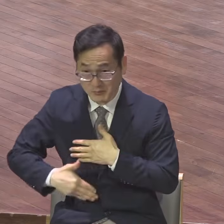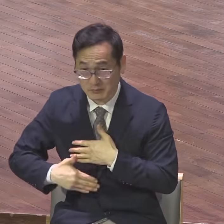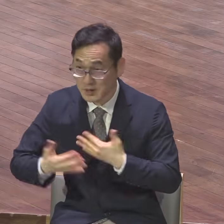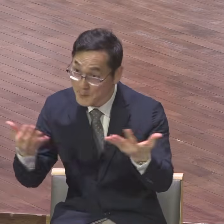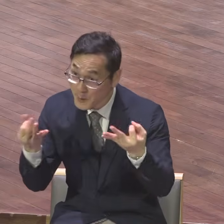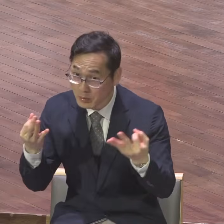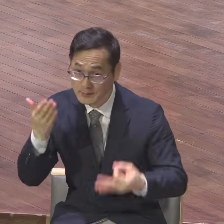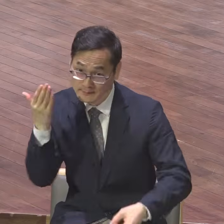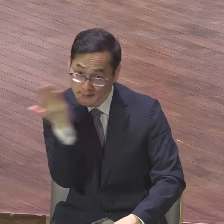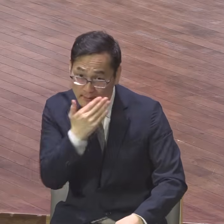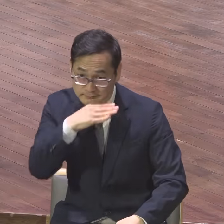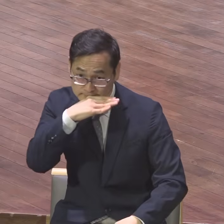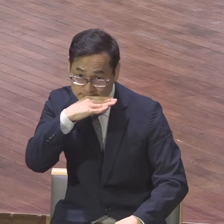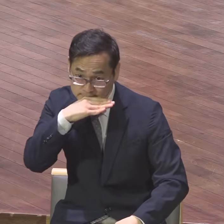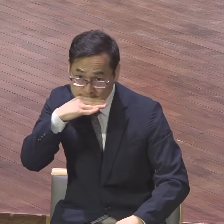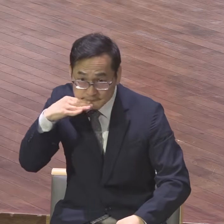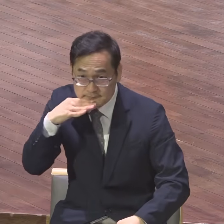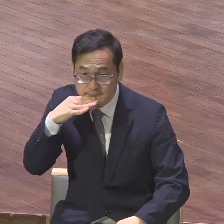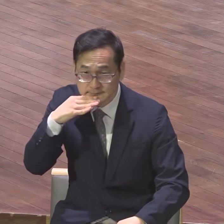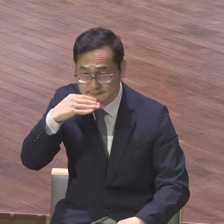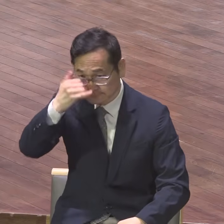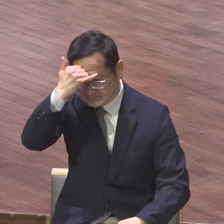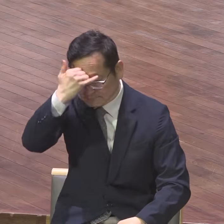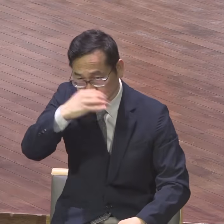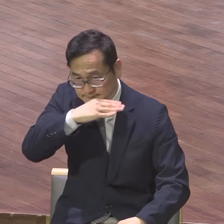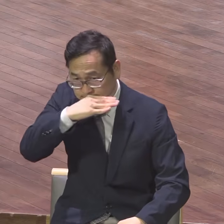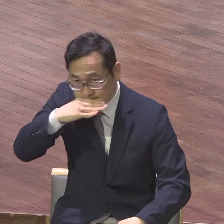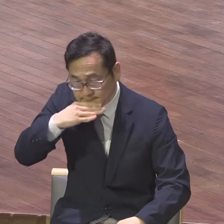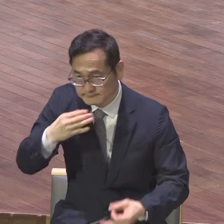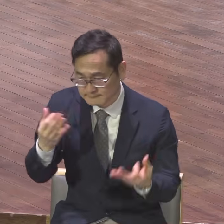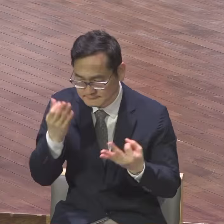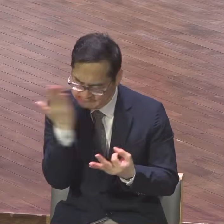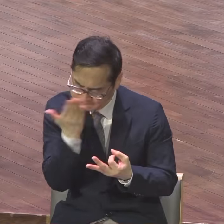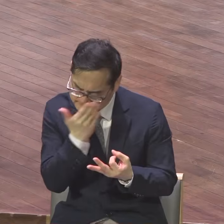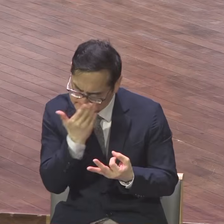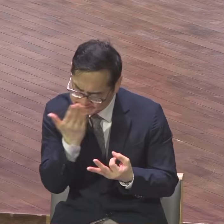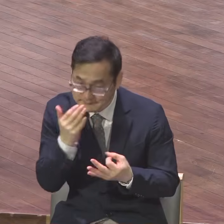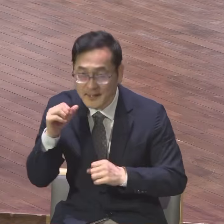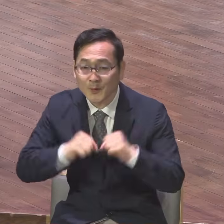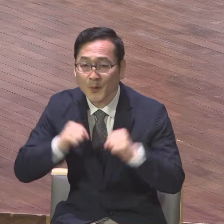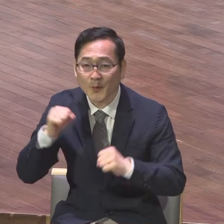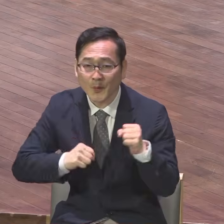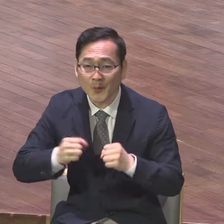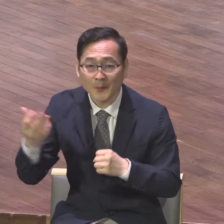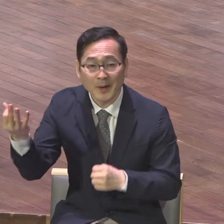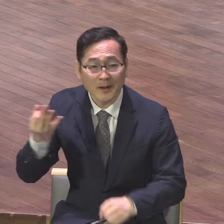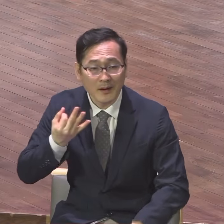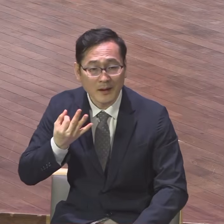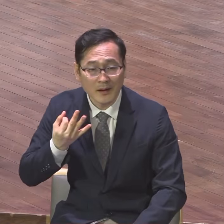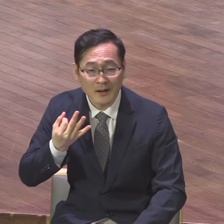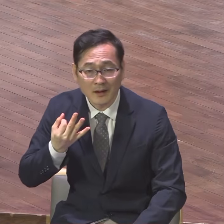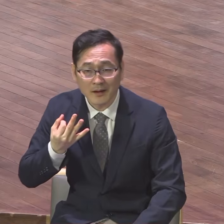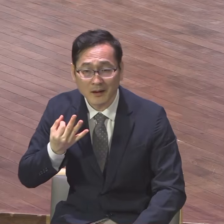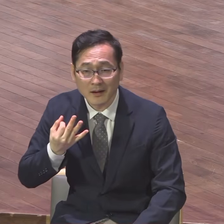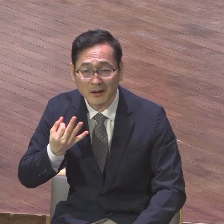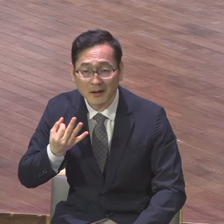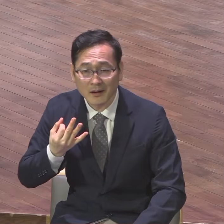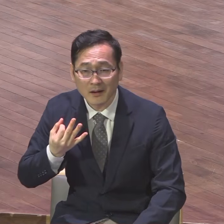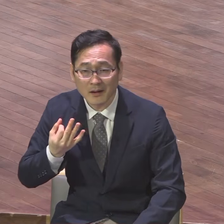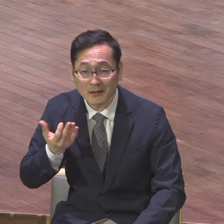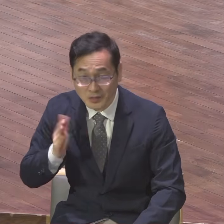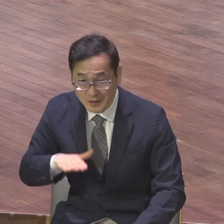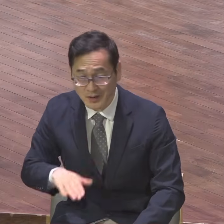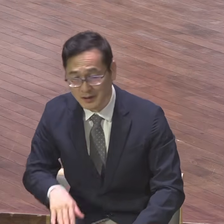인격적으로 모든 것이 정말로 도전받을 만한 그런 선한 것처럼 보이면서